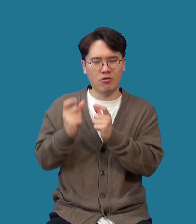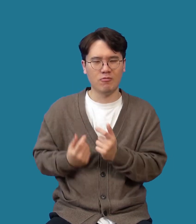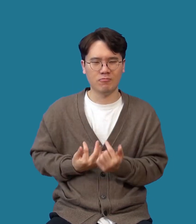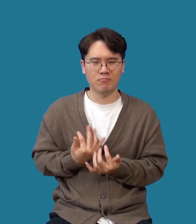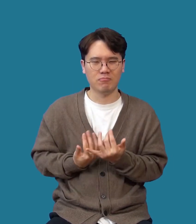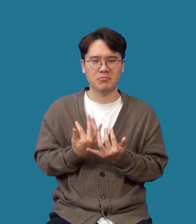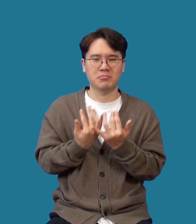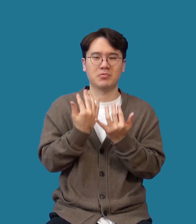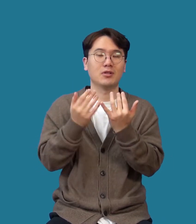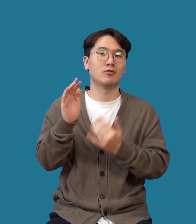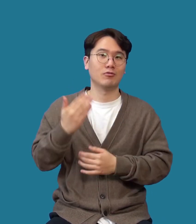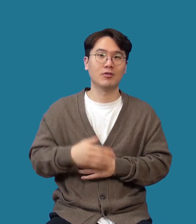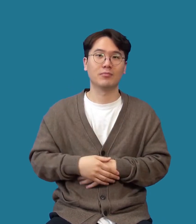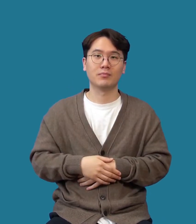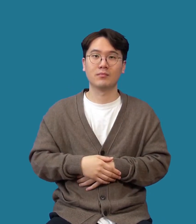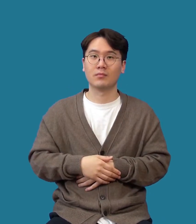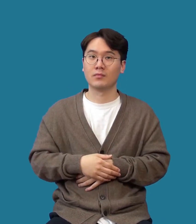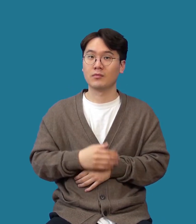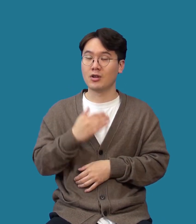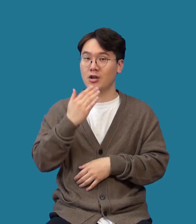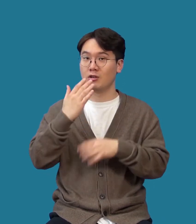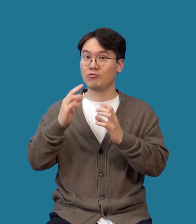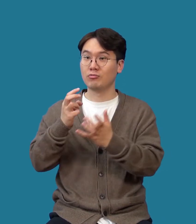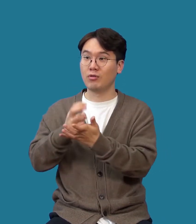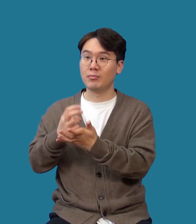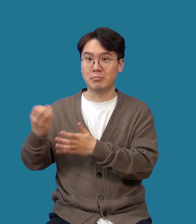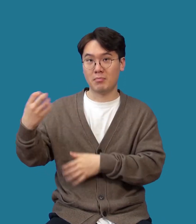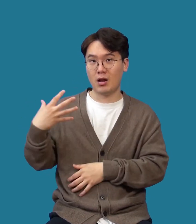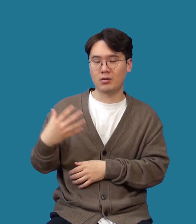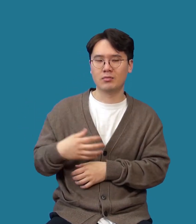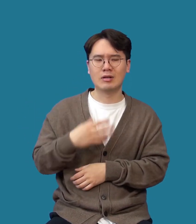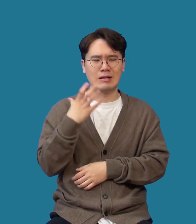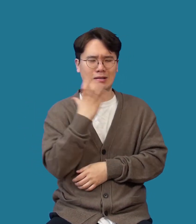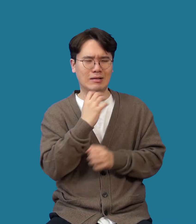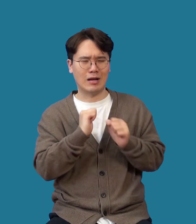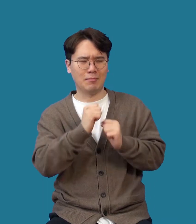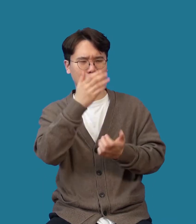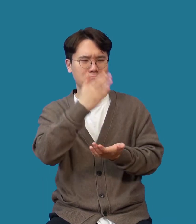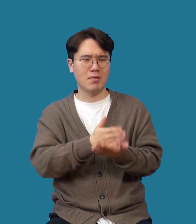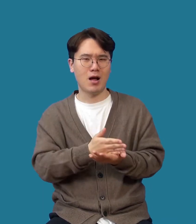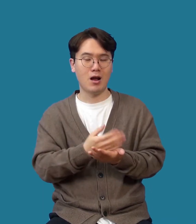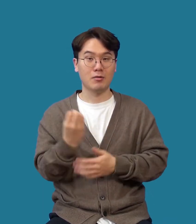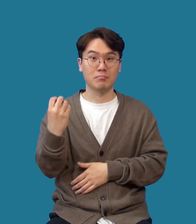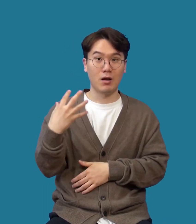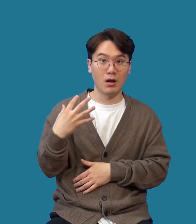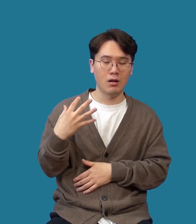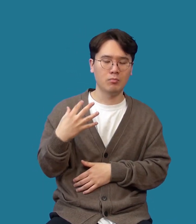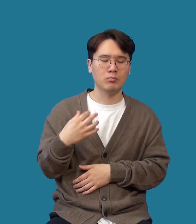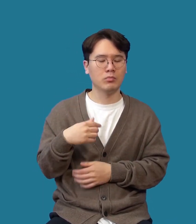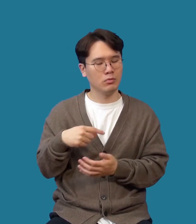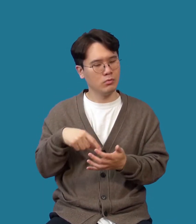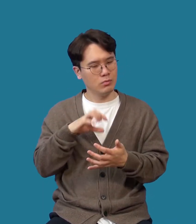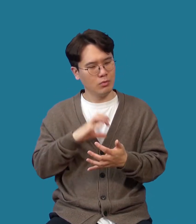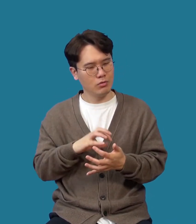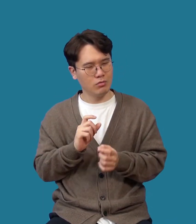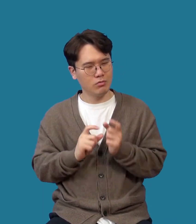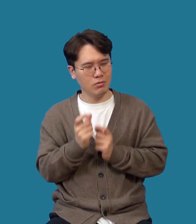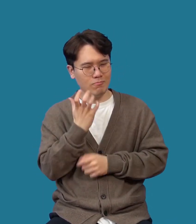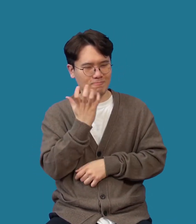율법이 간음하지 말라 하면 우리 속에서 이상하게 음란한 생각이 더 막 이렇게